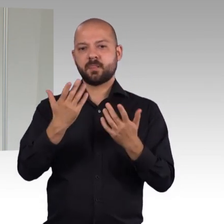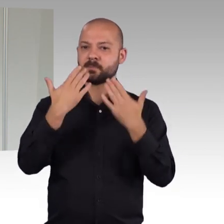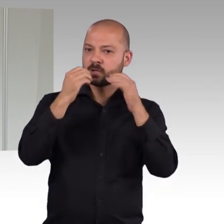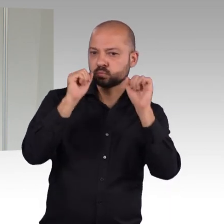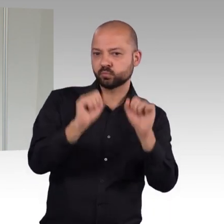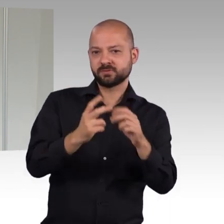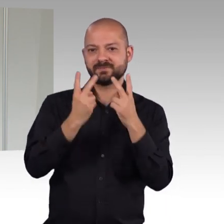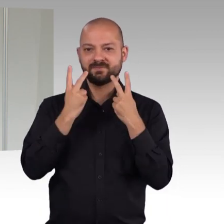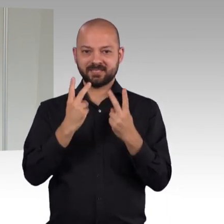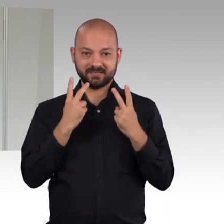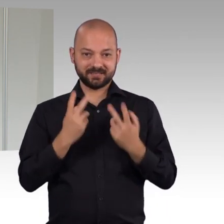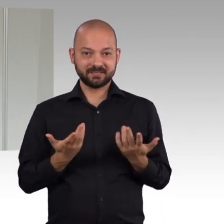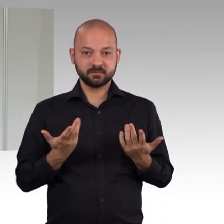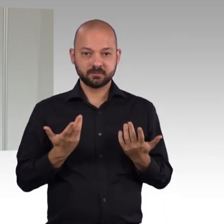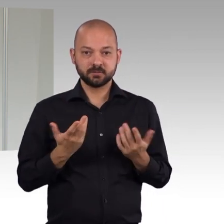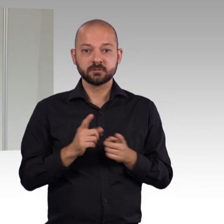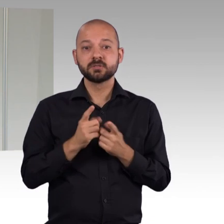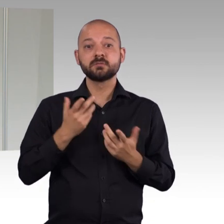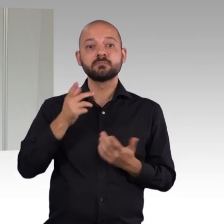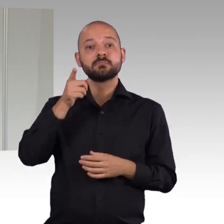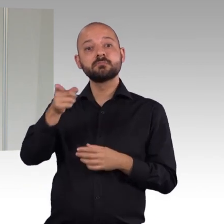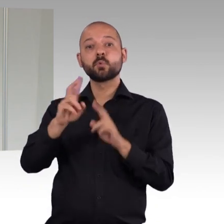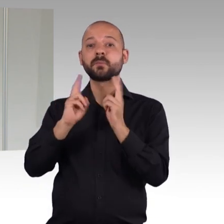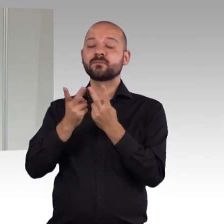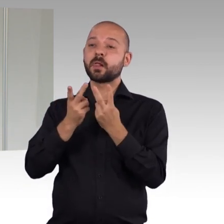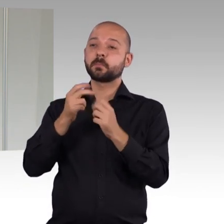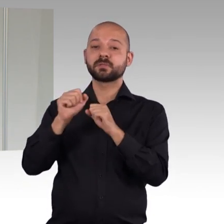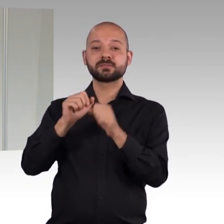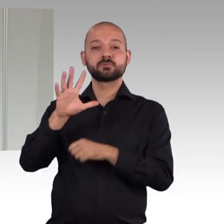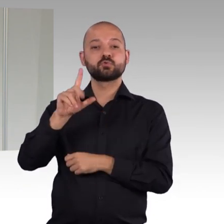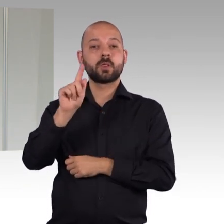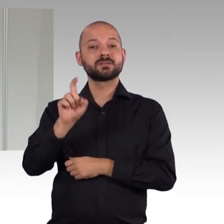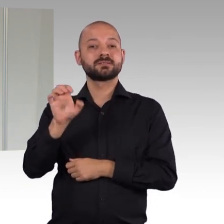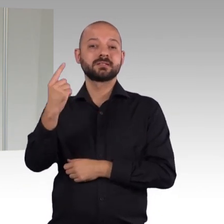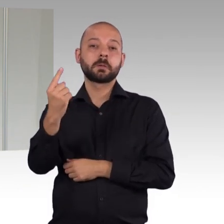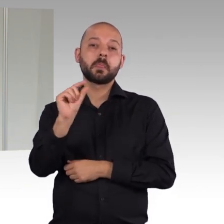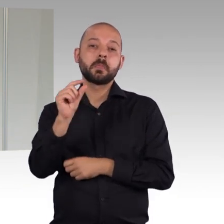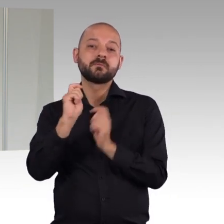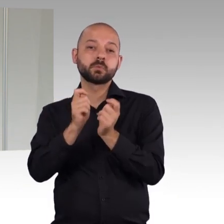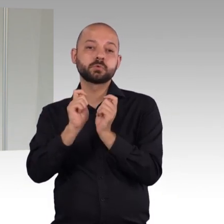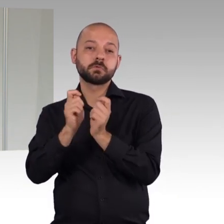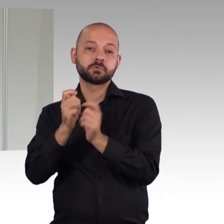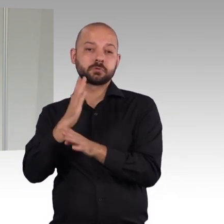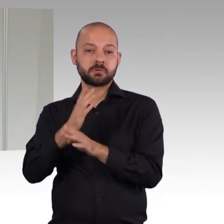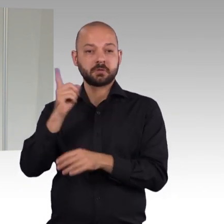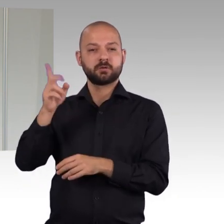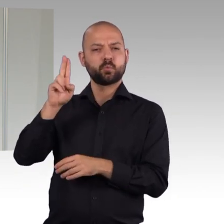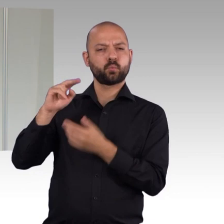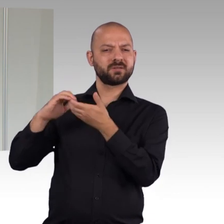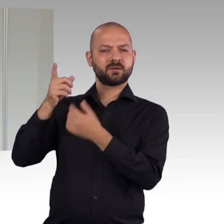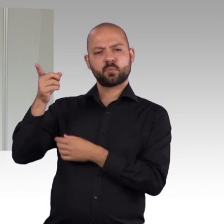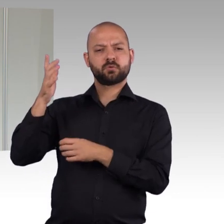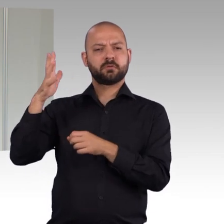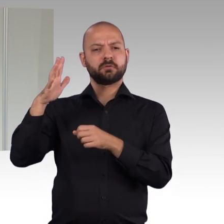CO2-Preis, Klimaschutzgesetz. Sie müssen einfach nur handeln für das Klima, für unsere Kinder und für unsere Sicherheit. Vielen Dank